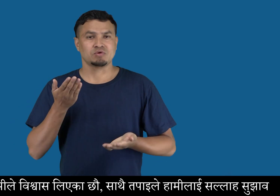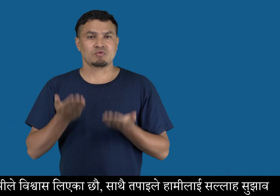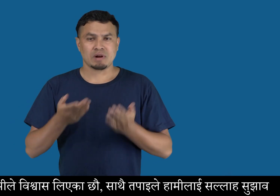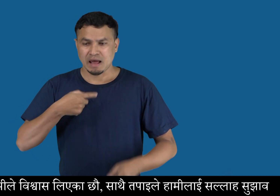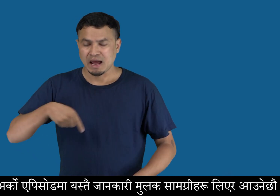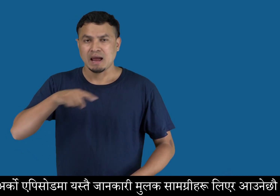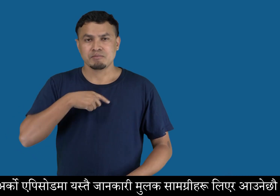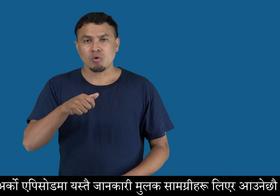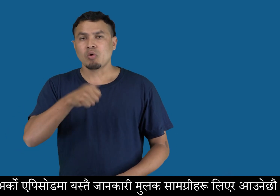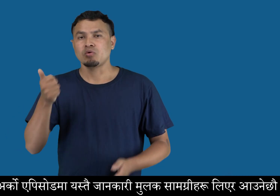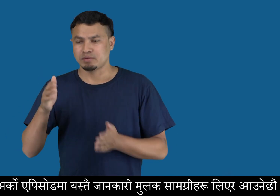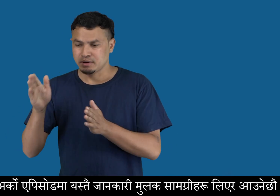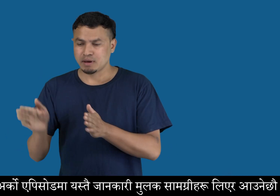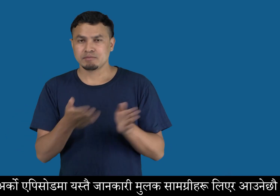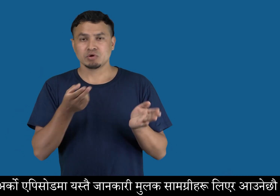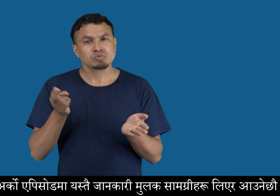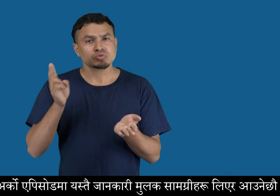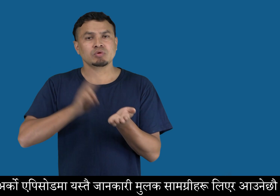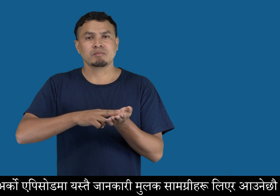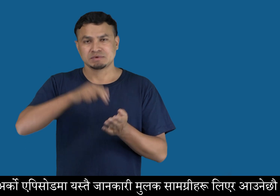तपाईहरूका सल्लाह सुझाव हामीलाई अवश्य पठाउनुहोला।